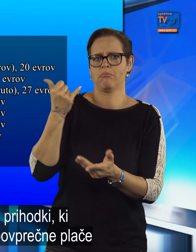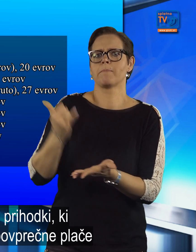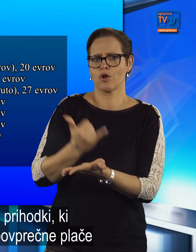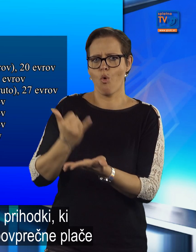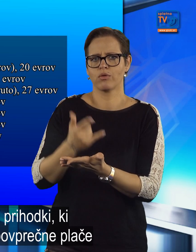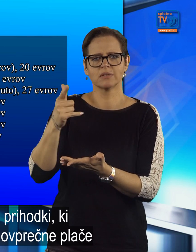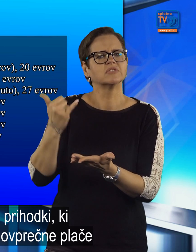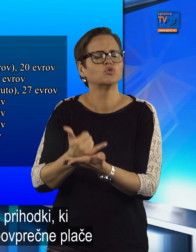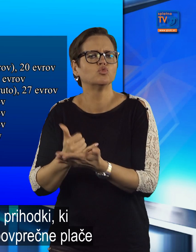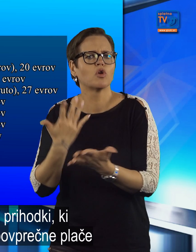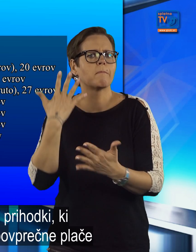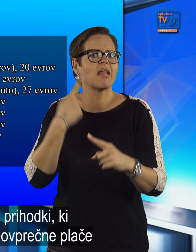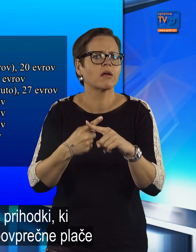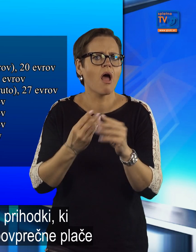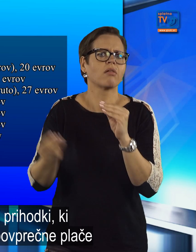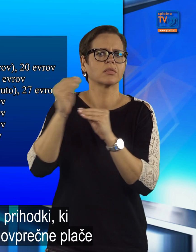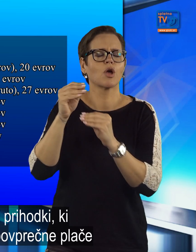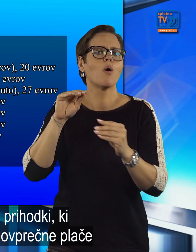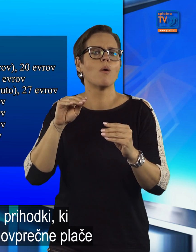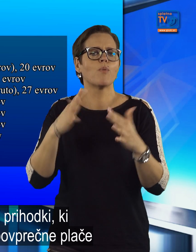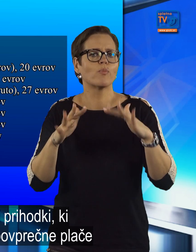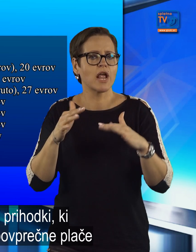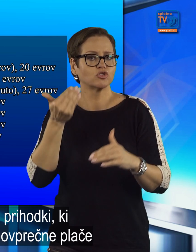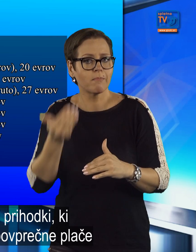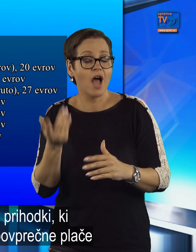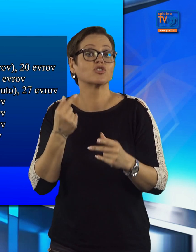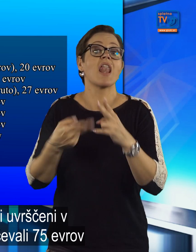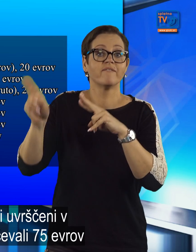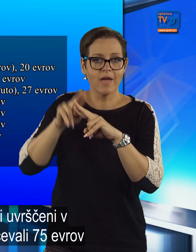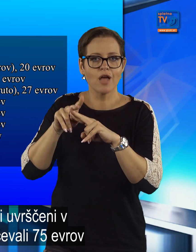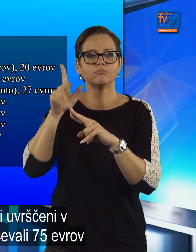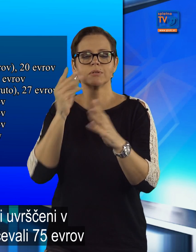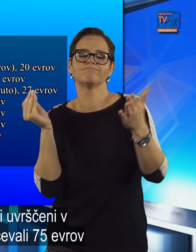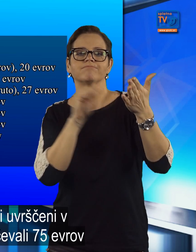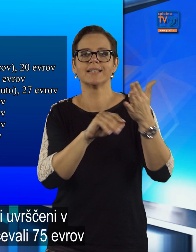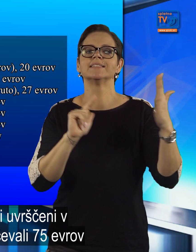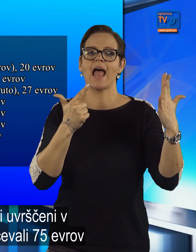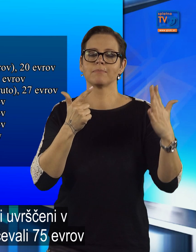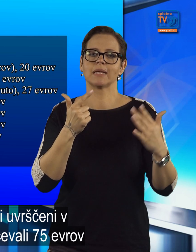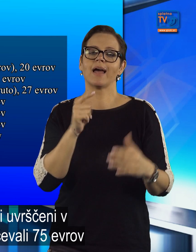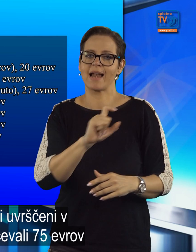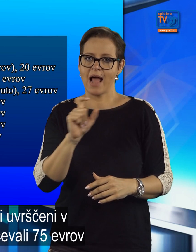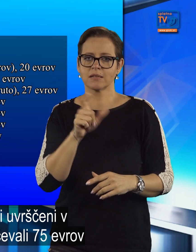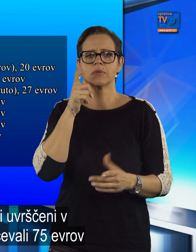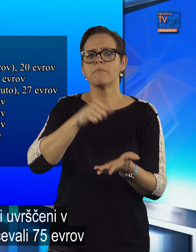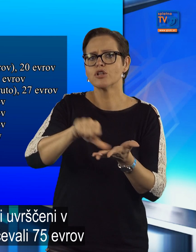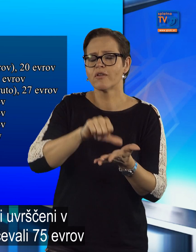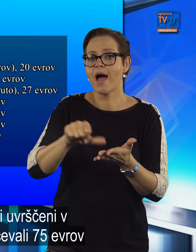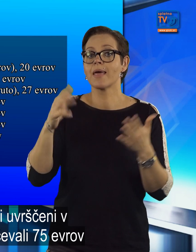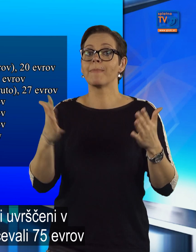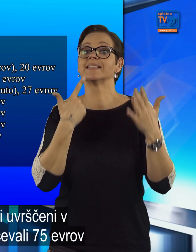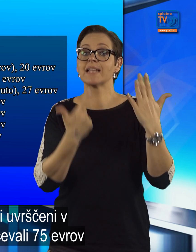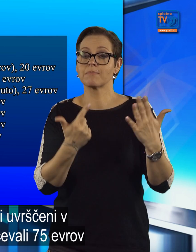najvišjimi prihodki, ki zaslužijo 5-kratnik povprečne plače ali več, pa bi bili uvrščeni v 7. razred in